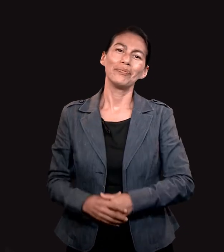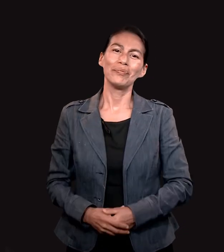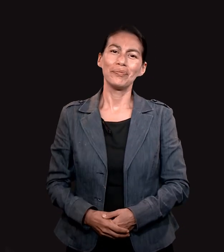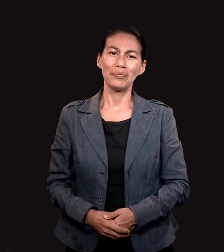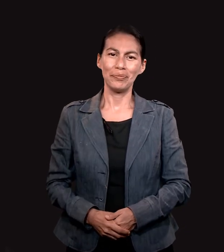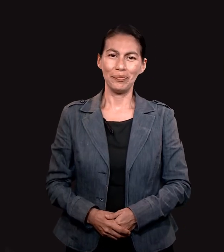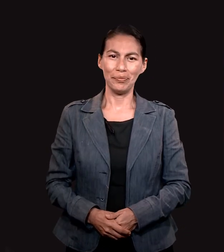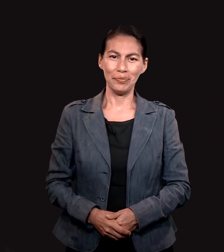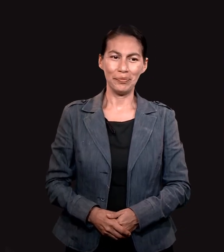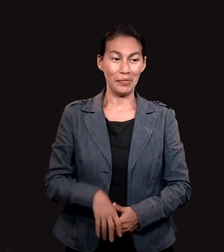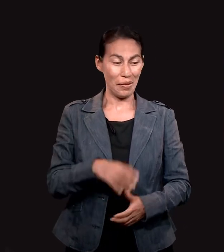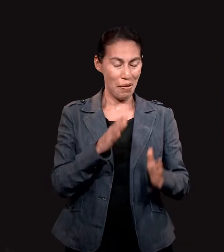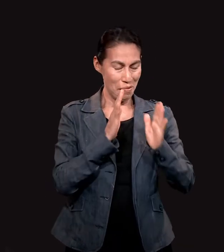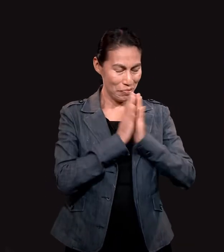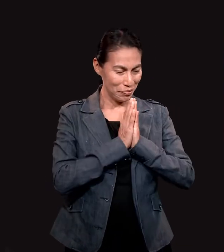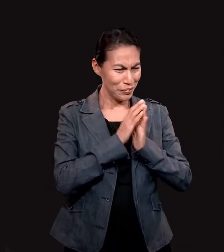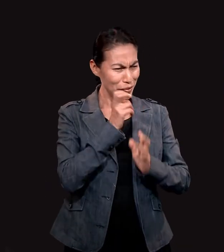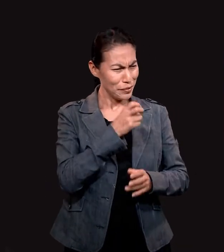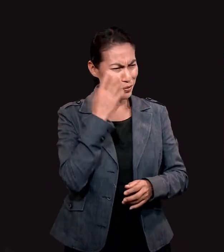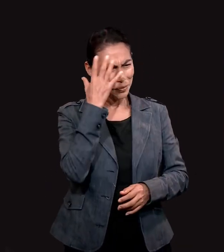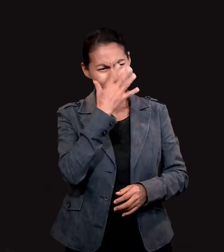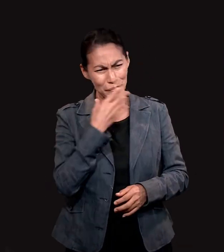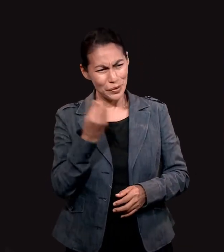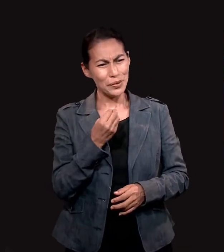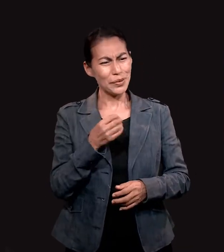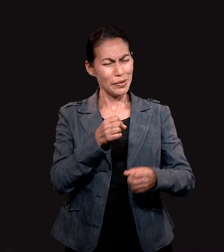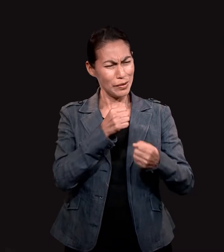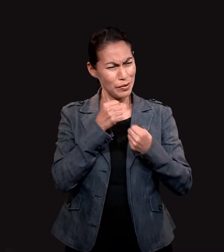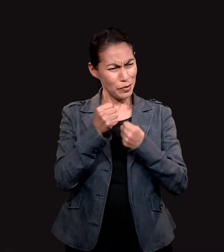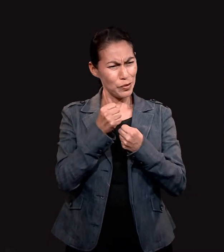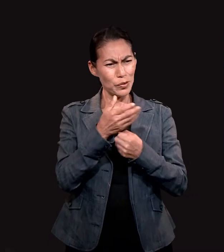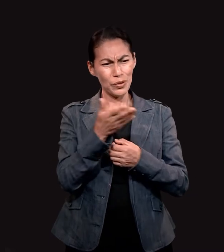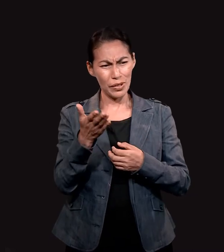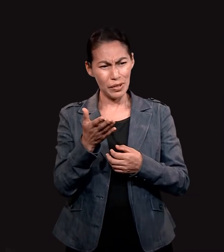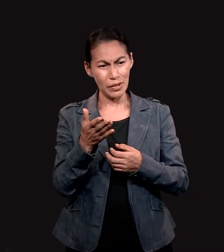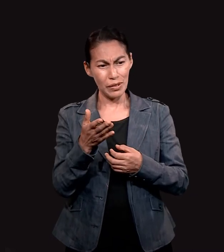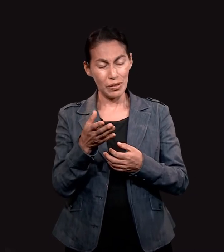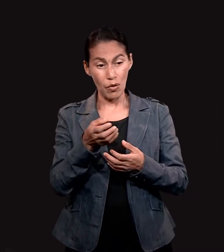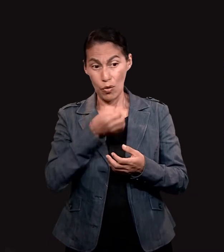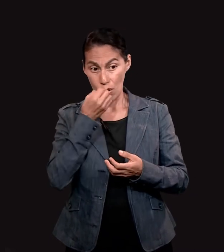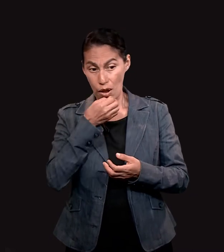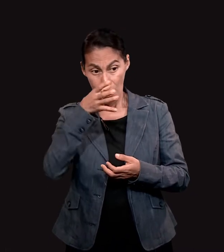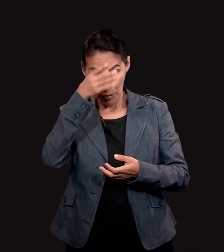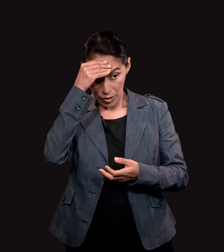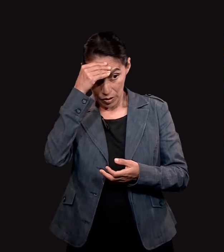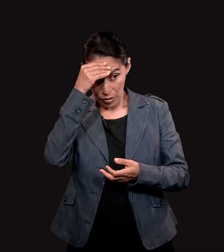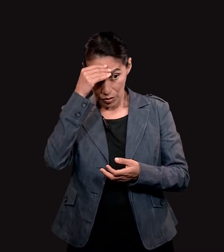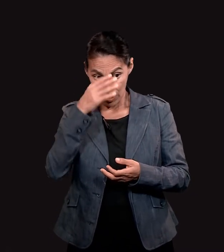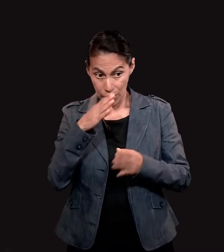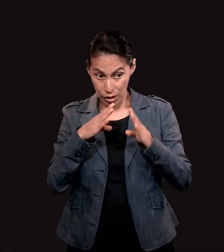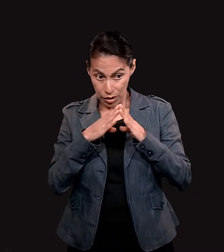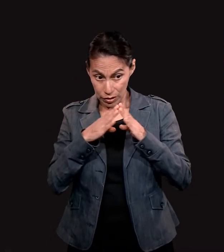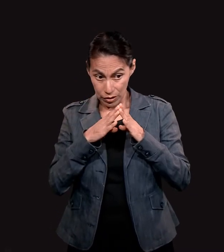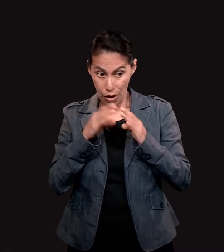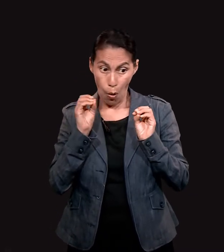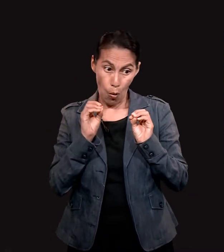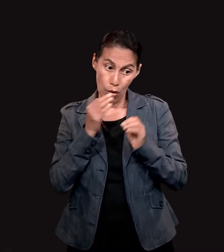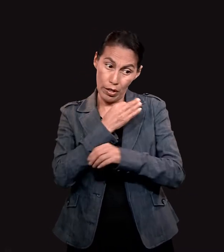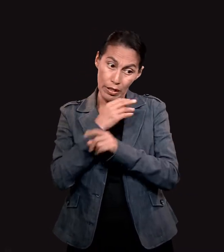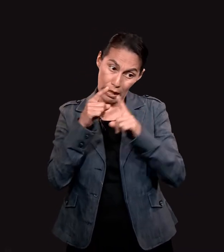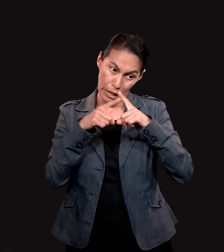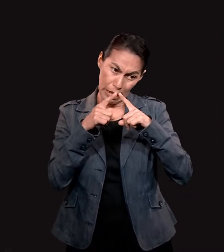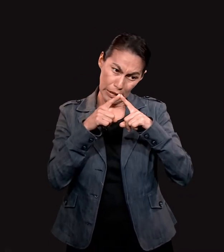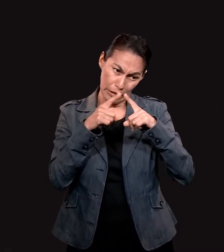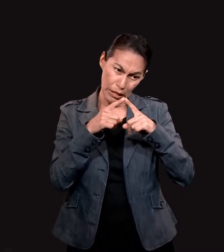Amén, qué hermoso. Sin duda alguna ustedes aprendieron a orar en sus hogares o en la iglesia.